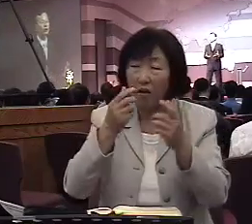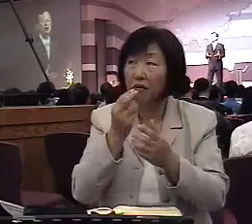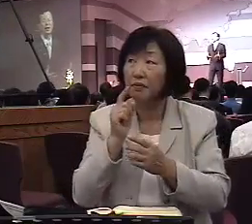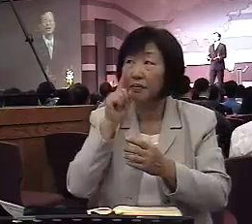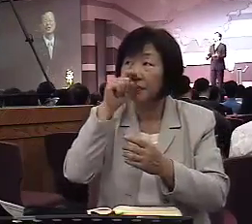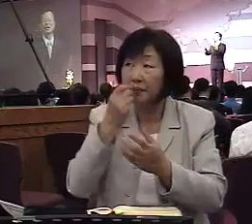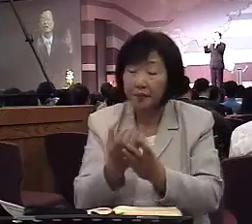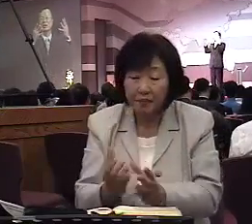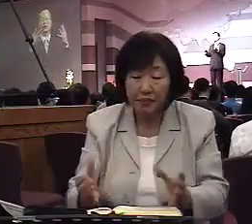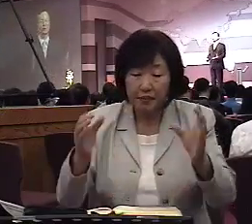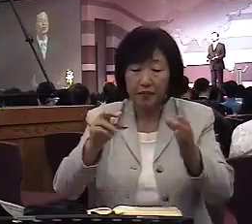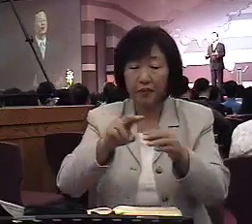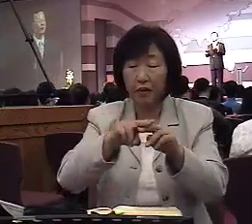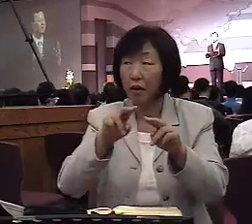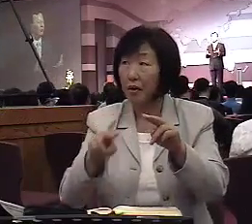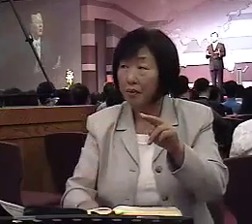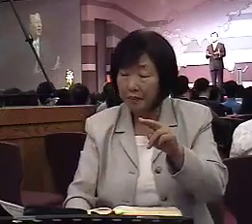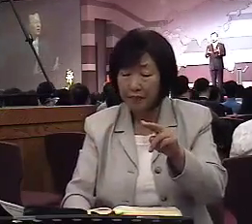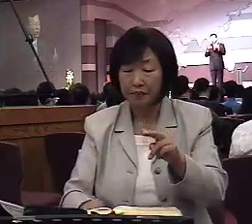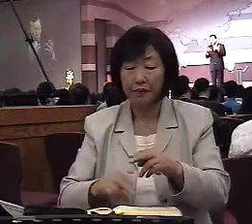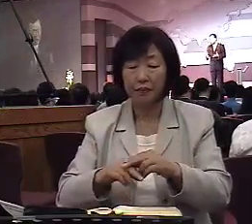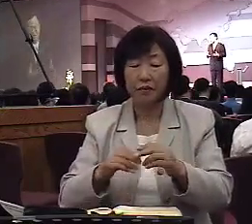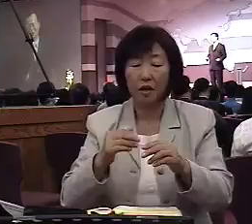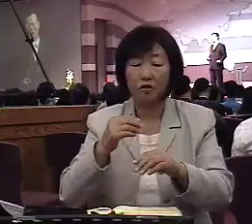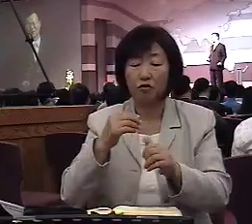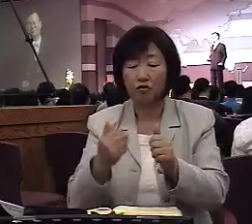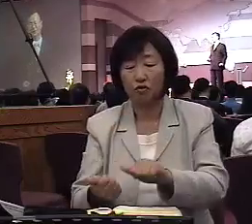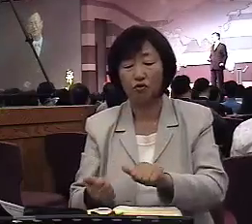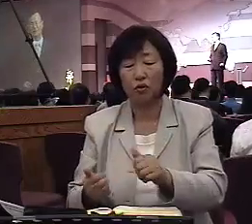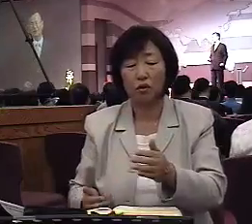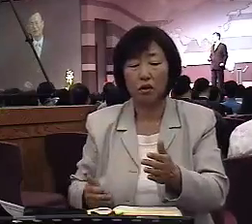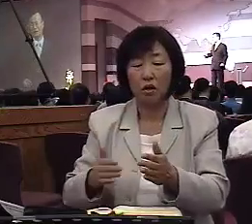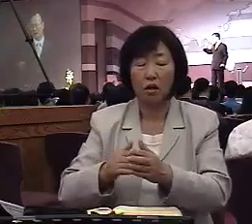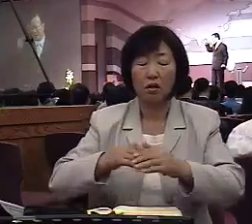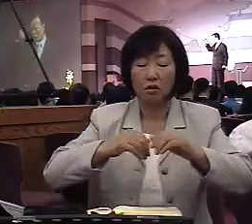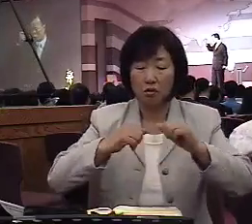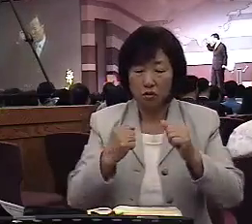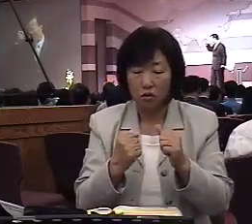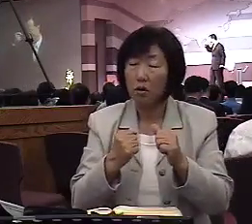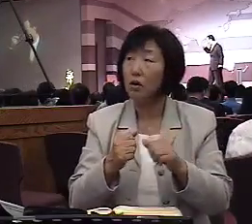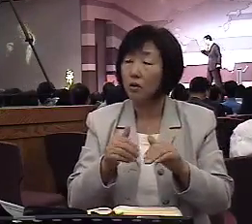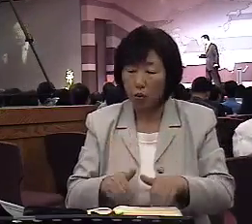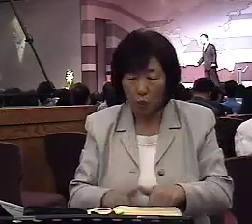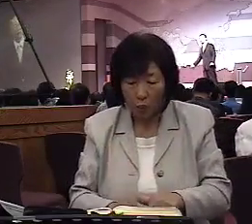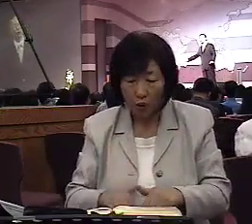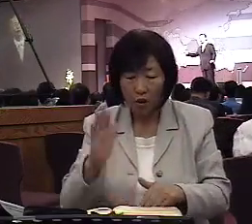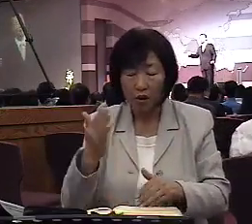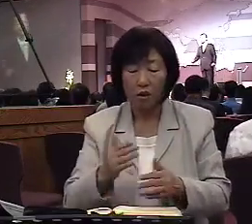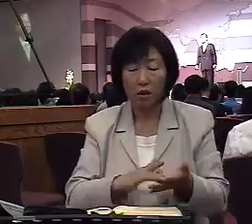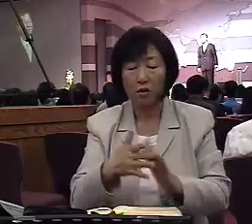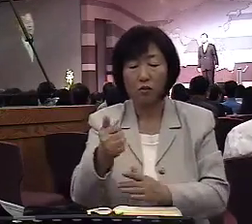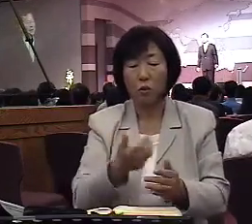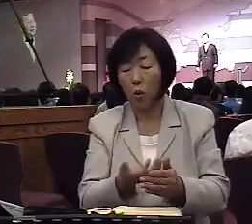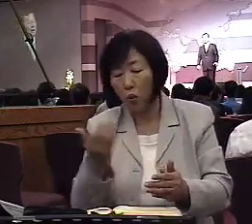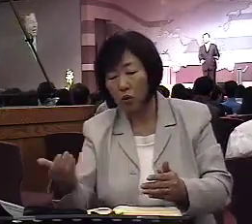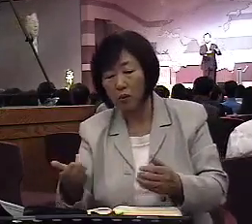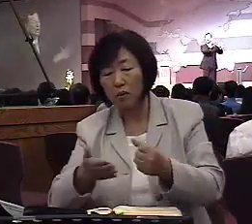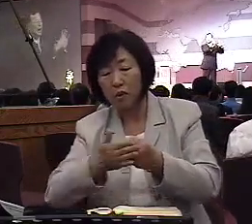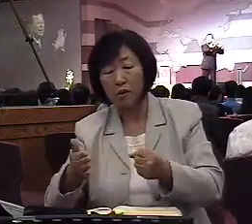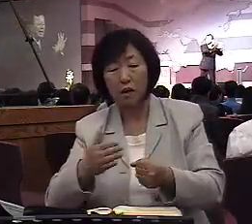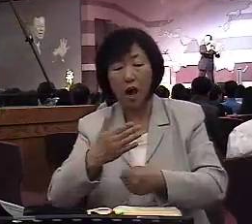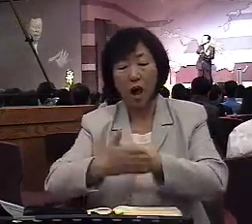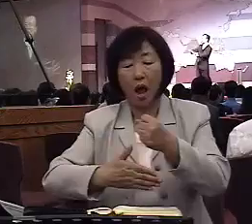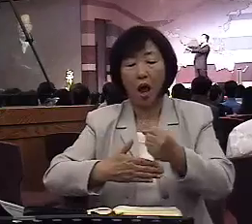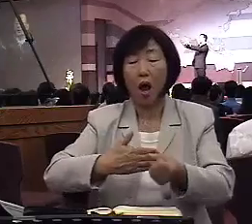되셨는데 죽기까지 순종하고 복종하는 종이 되셨기 때문에 예수님의 옮기심으로 말미암아